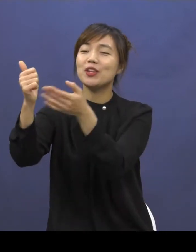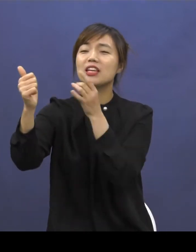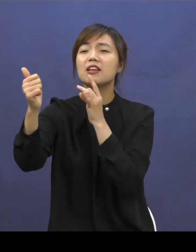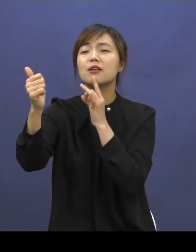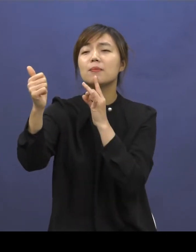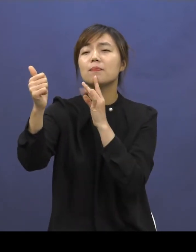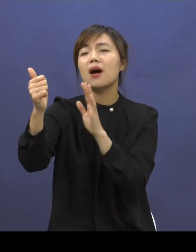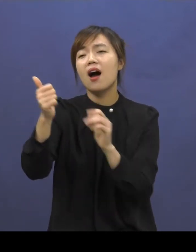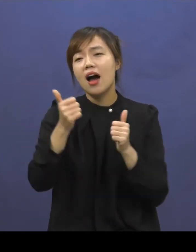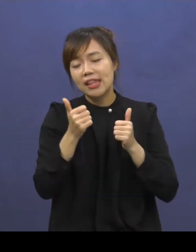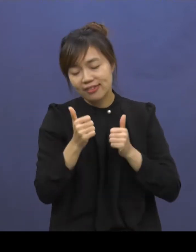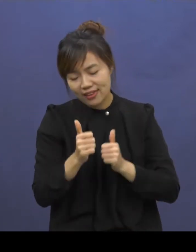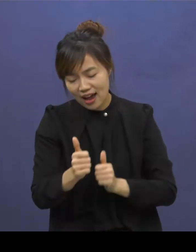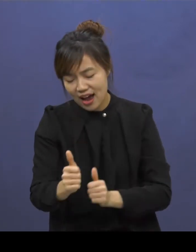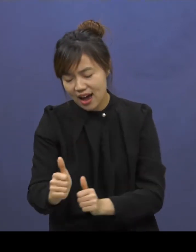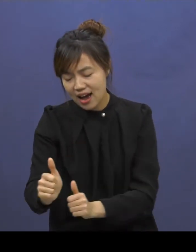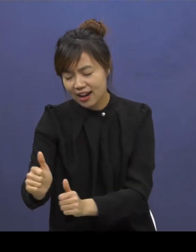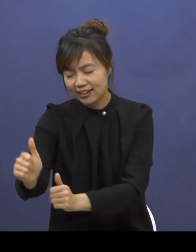주님만